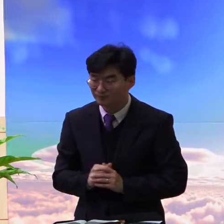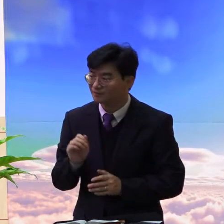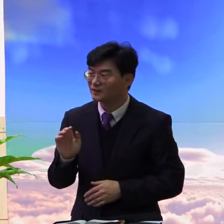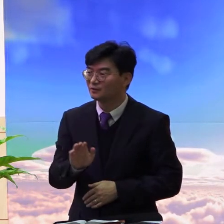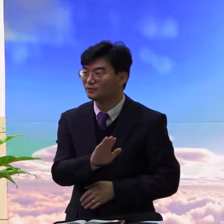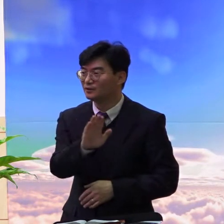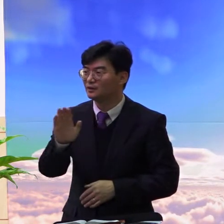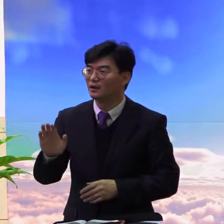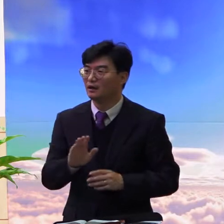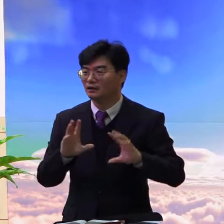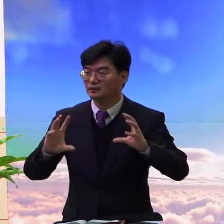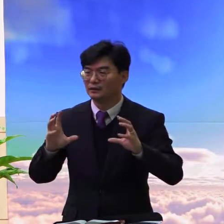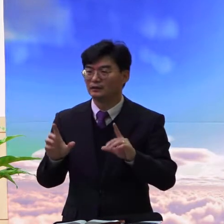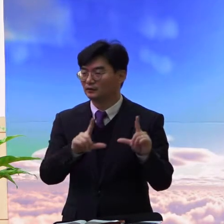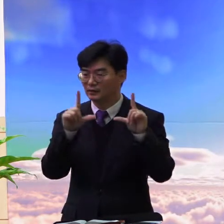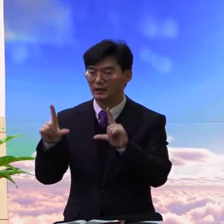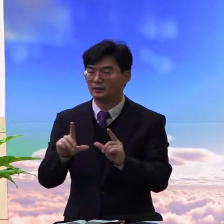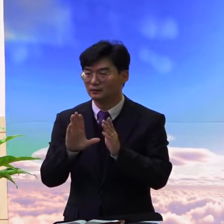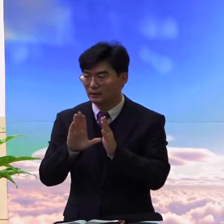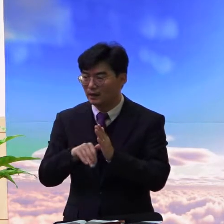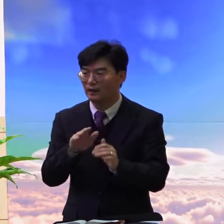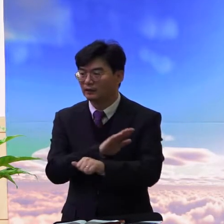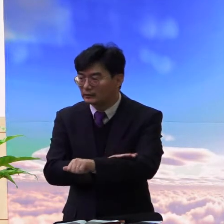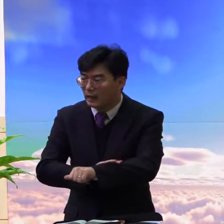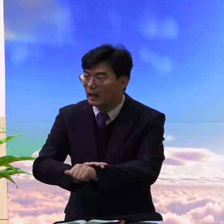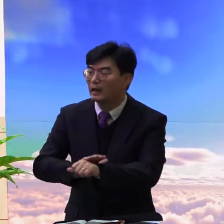우리는 세상을 살면서 세상 잘 살고